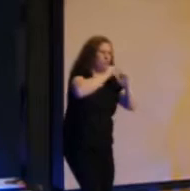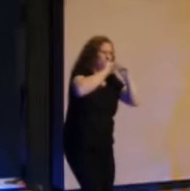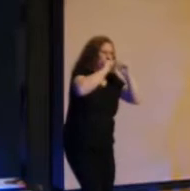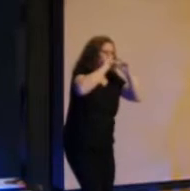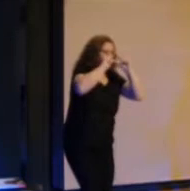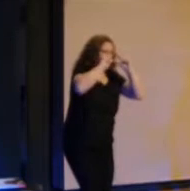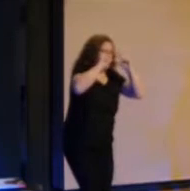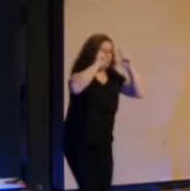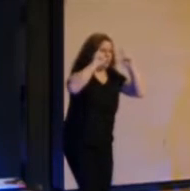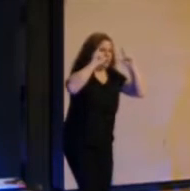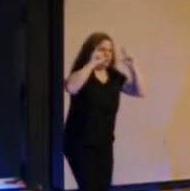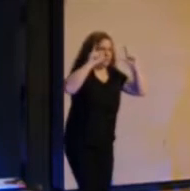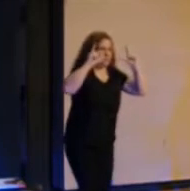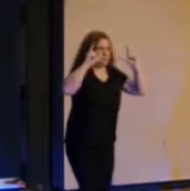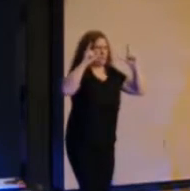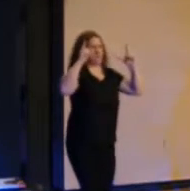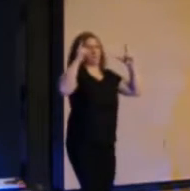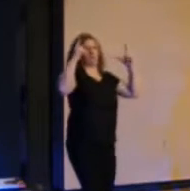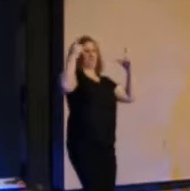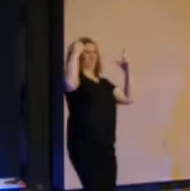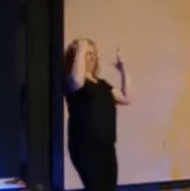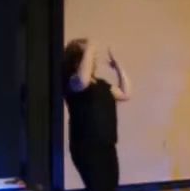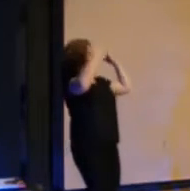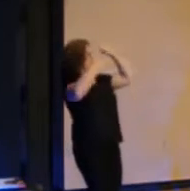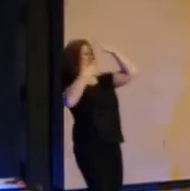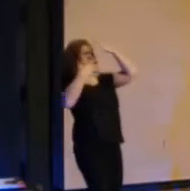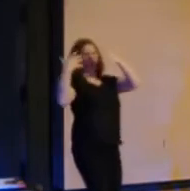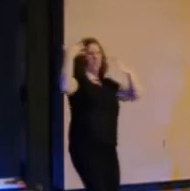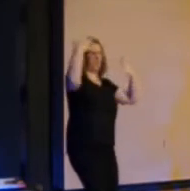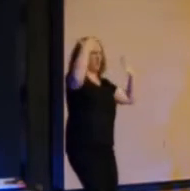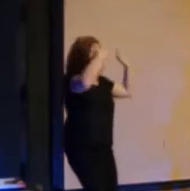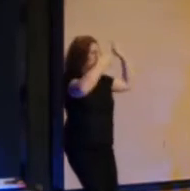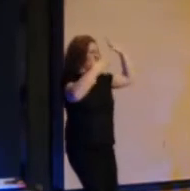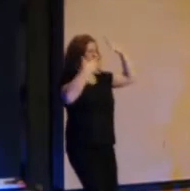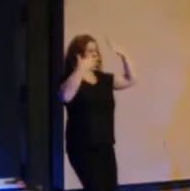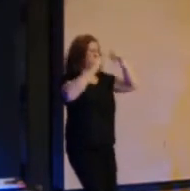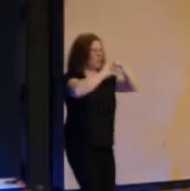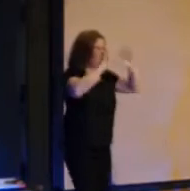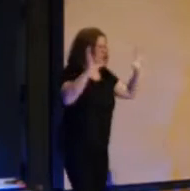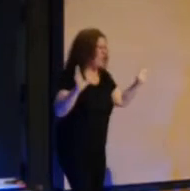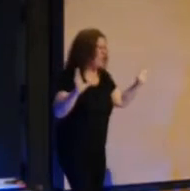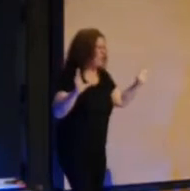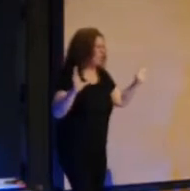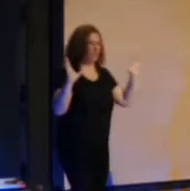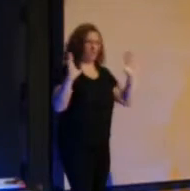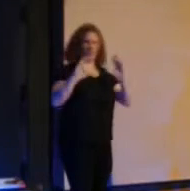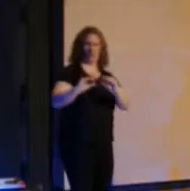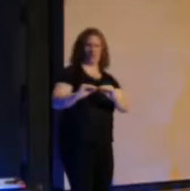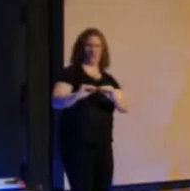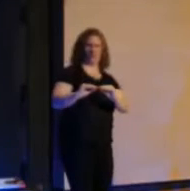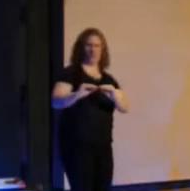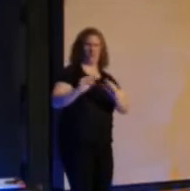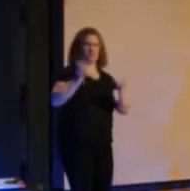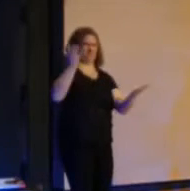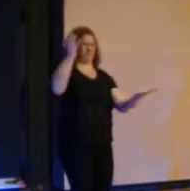Solo recordaba una visión, que fue desde el blanco traslúcido al negro